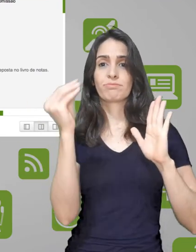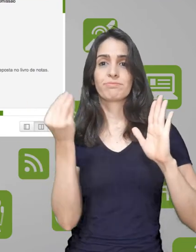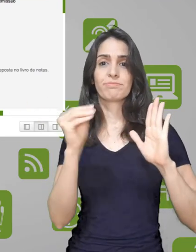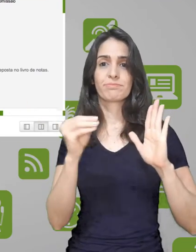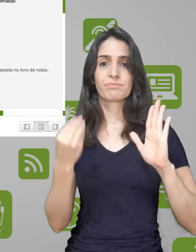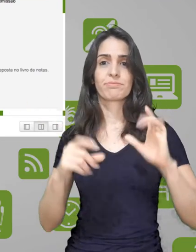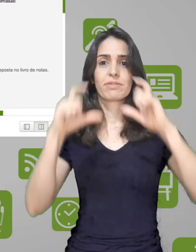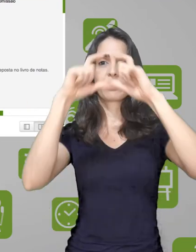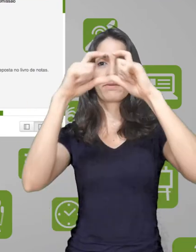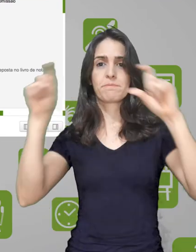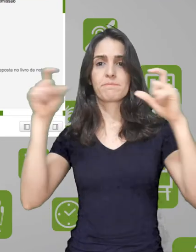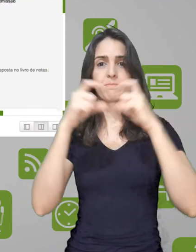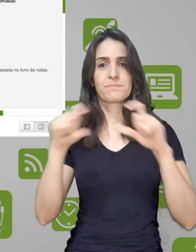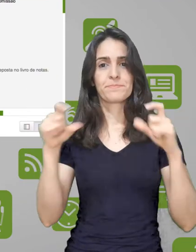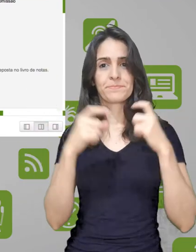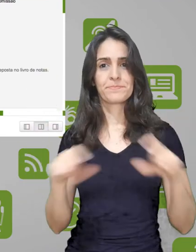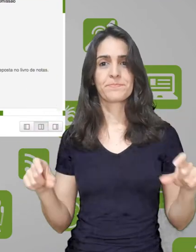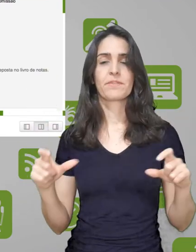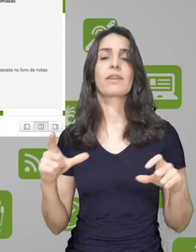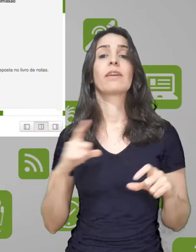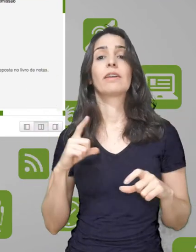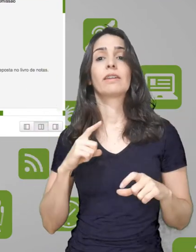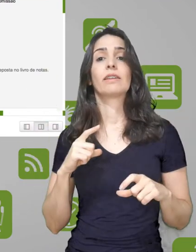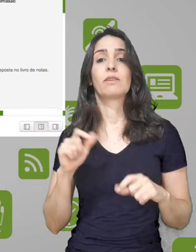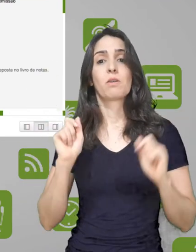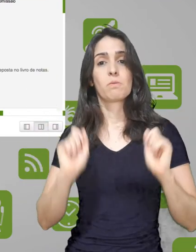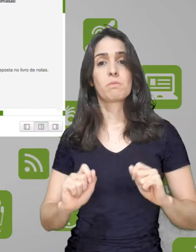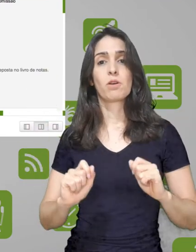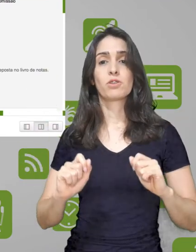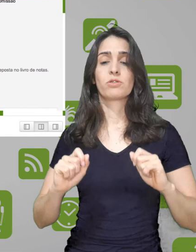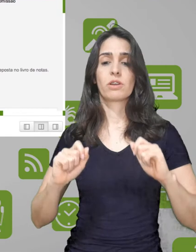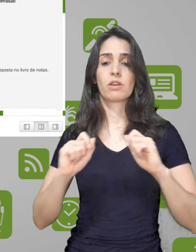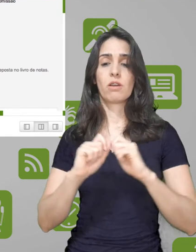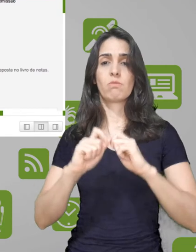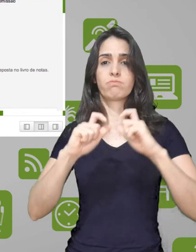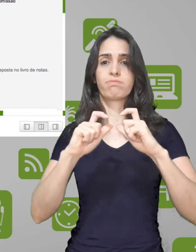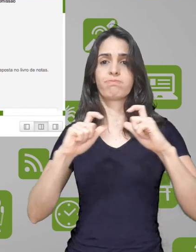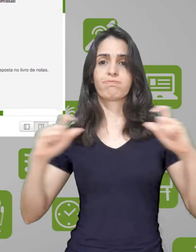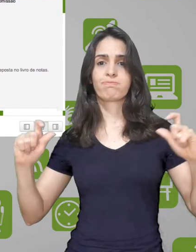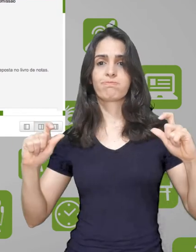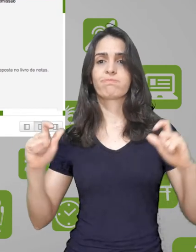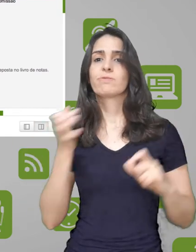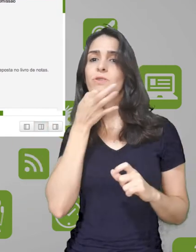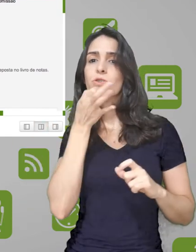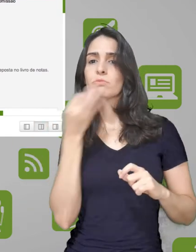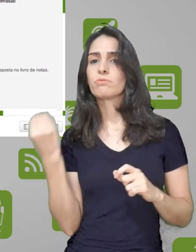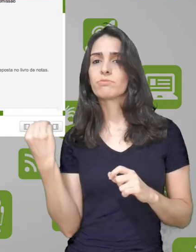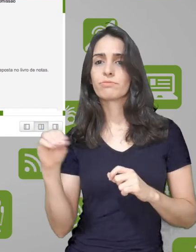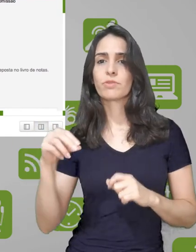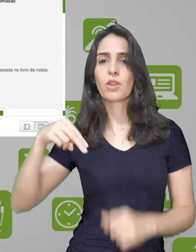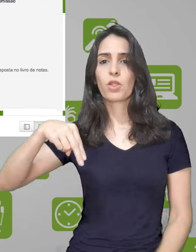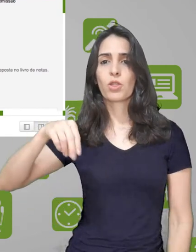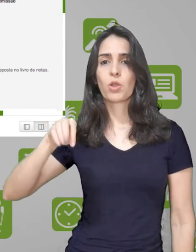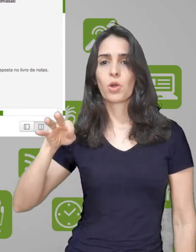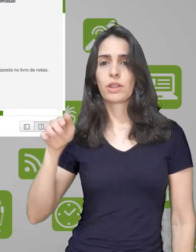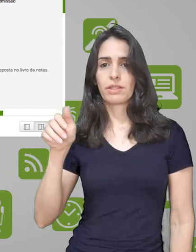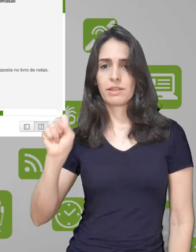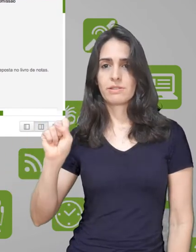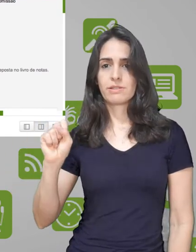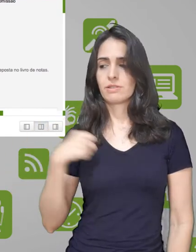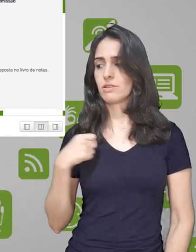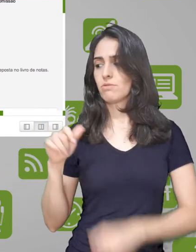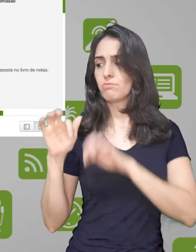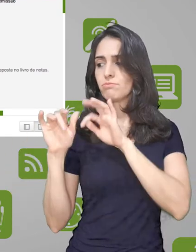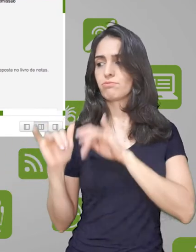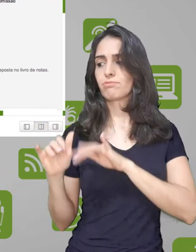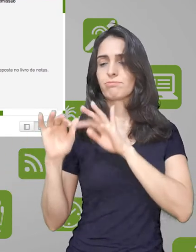esses códigos para o aluno aqui pode destacar que é o destaque que eu fiz aqui eu tinha sol por